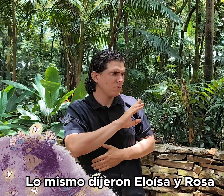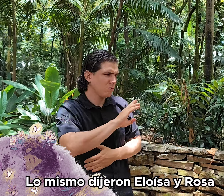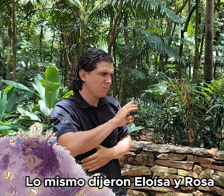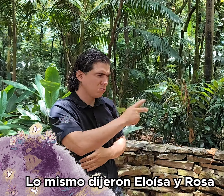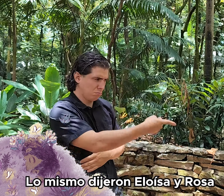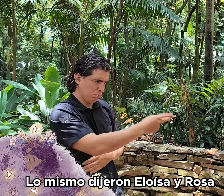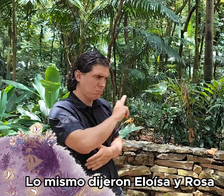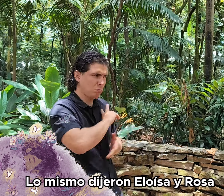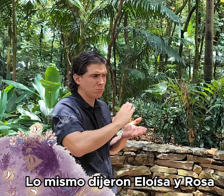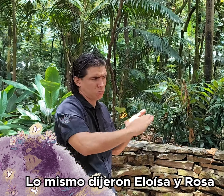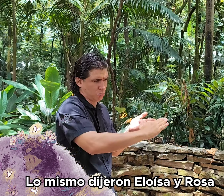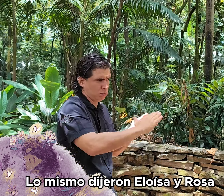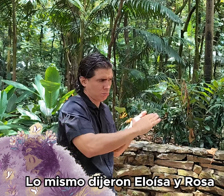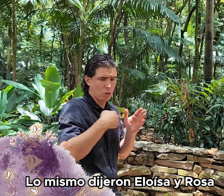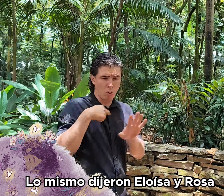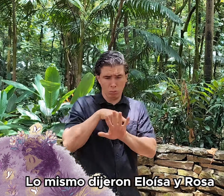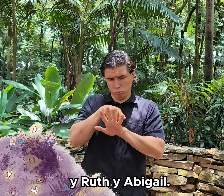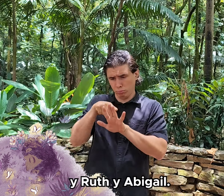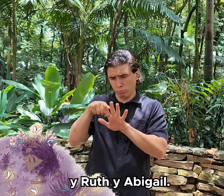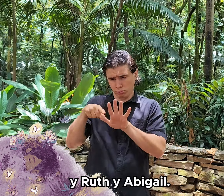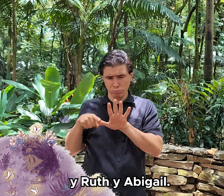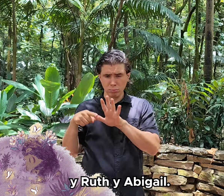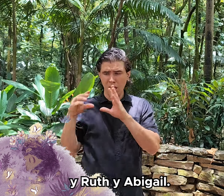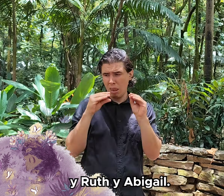mismo dijeron Eloisa y Rosa, y Ruth y Abigail.